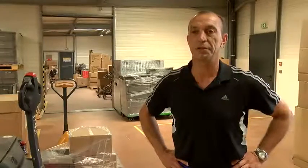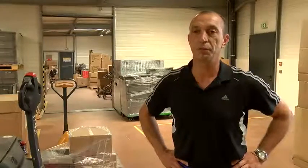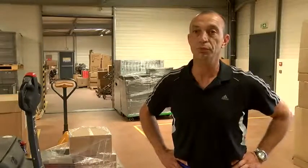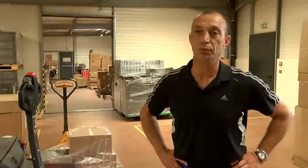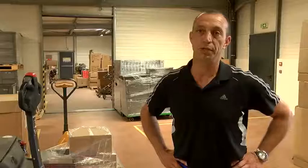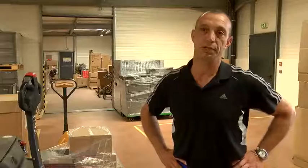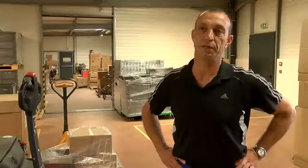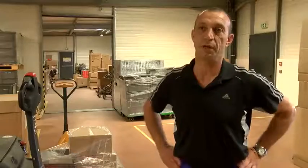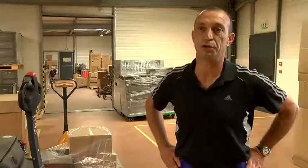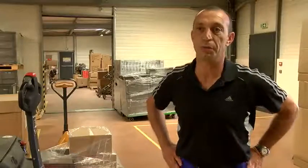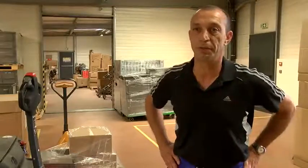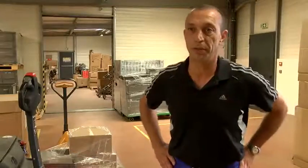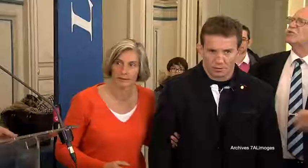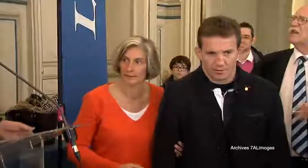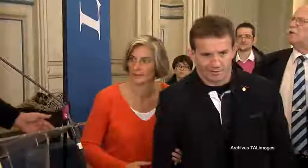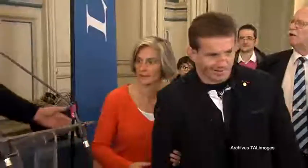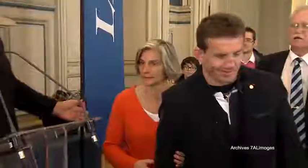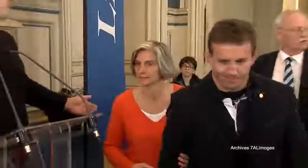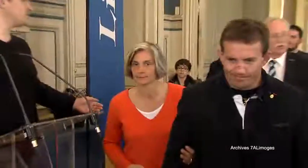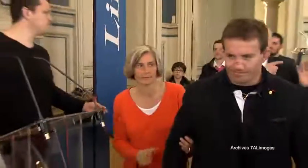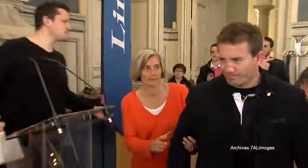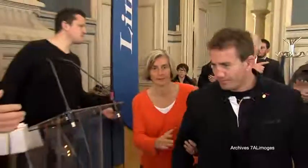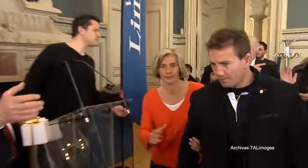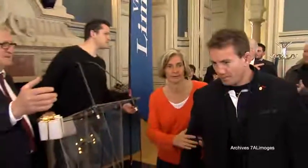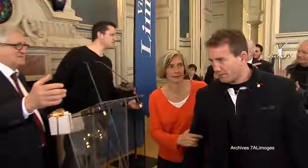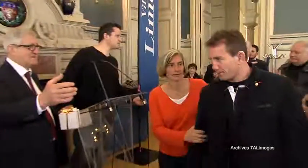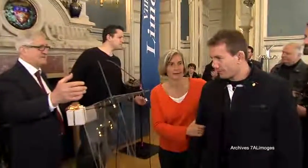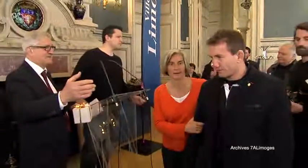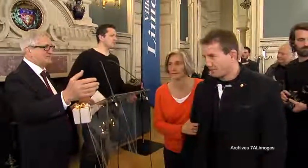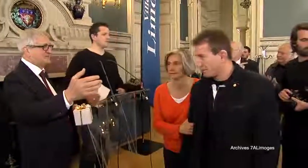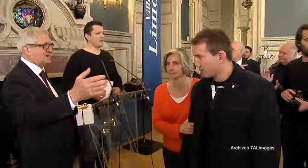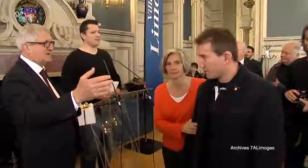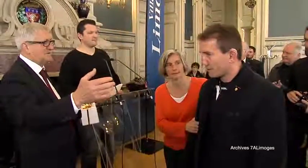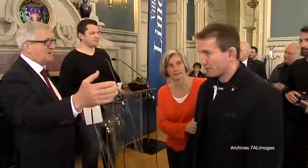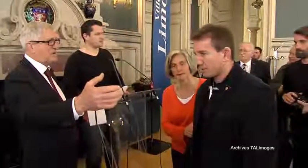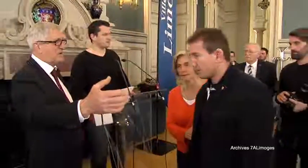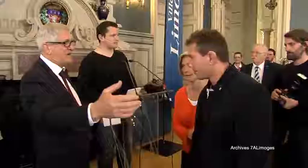nous, c'est une valeur supplémentaire. Le monde du sport et le monde professionnel, c'est quelque chose qui est